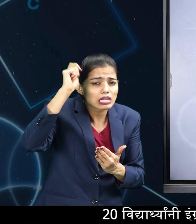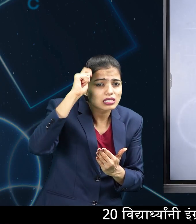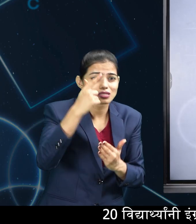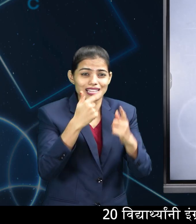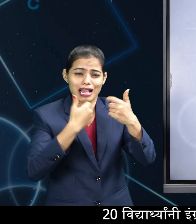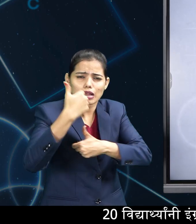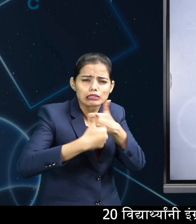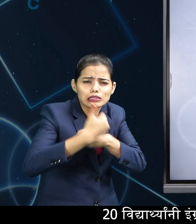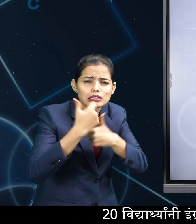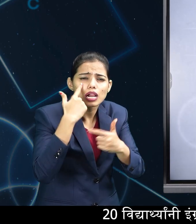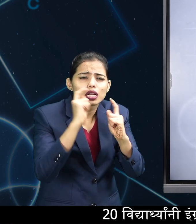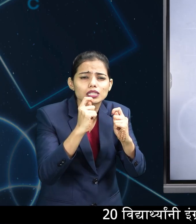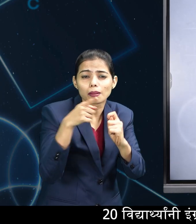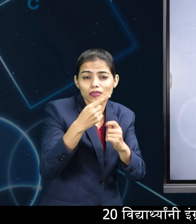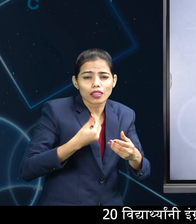आहेत.